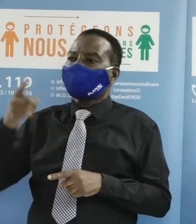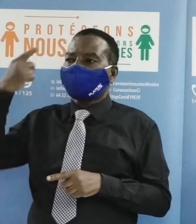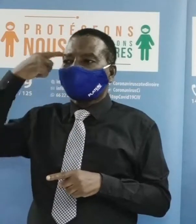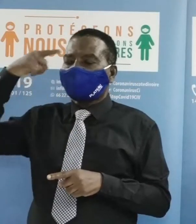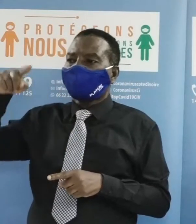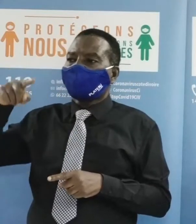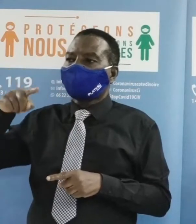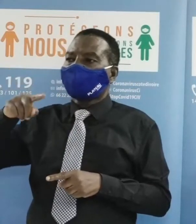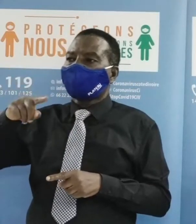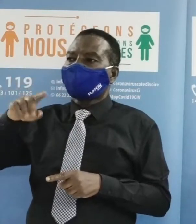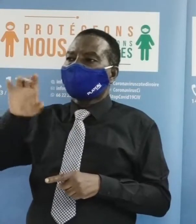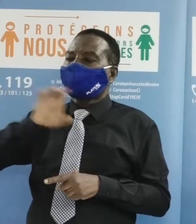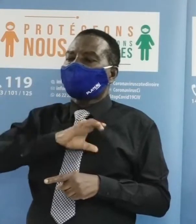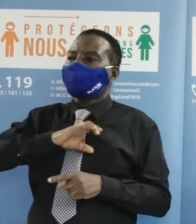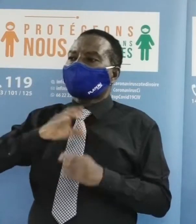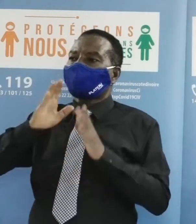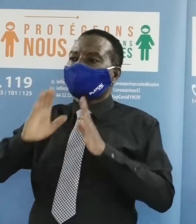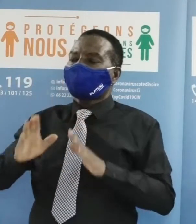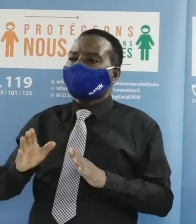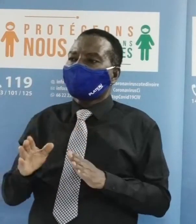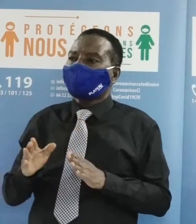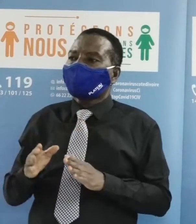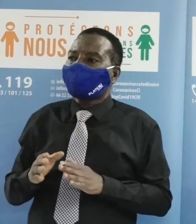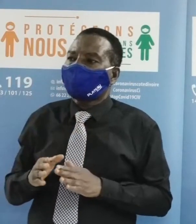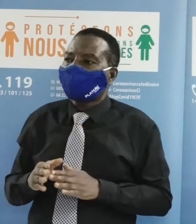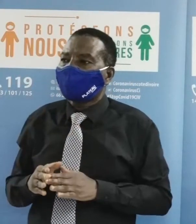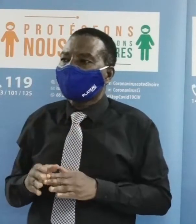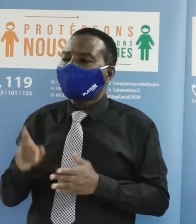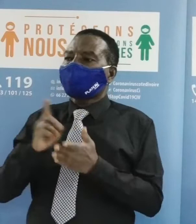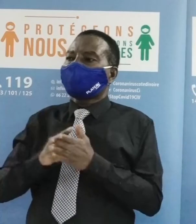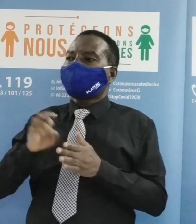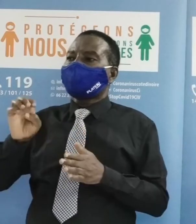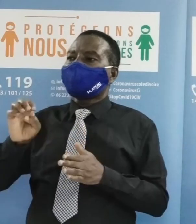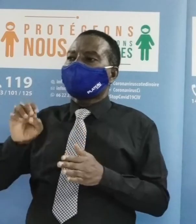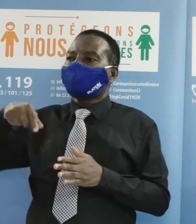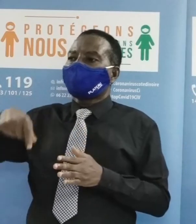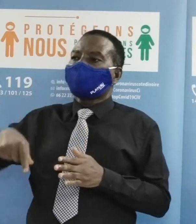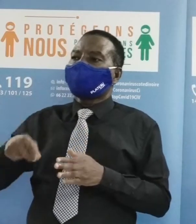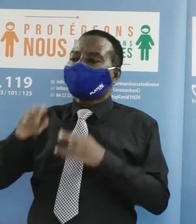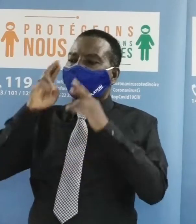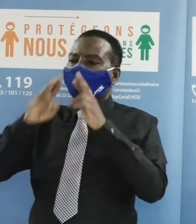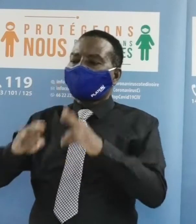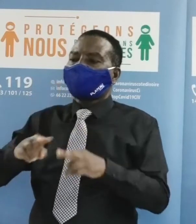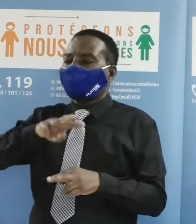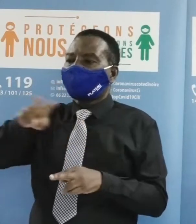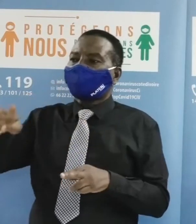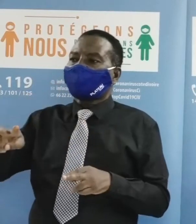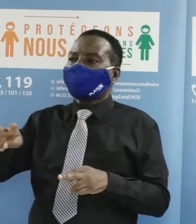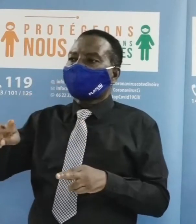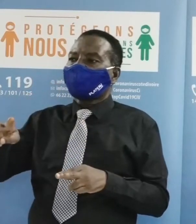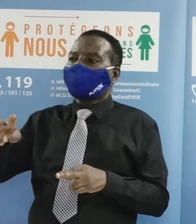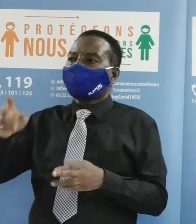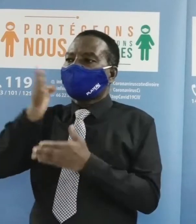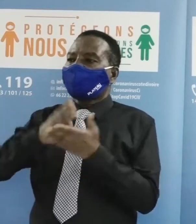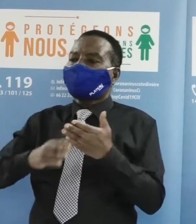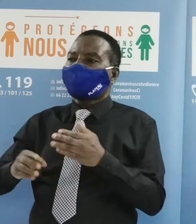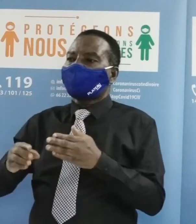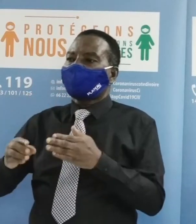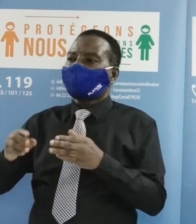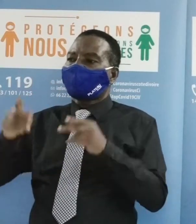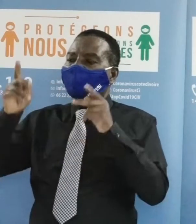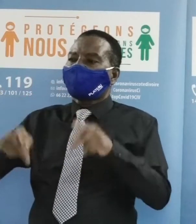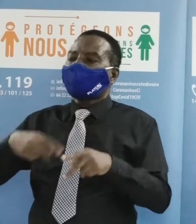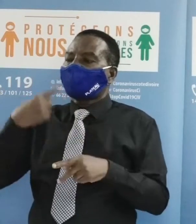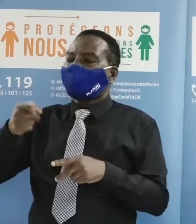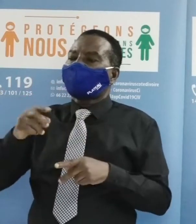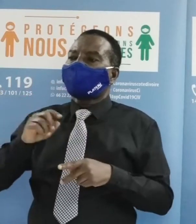le commissaire bleu docteur que répondez-vous aux allégations de 7,1 citoyens qui